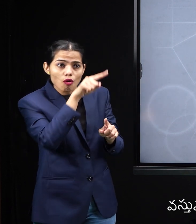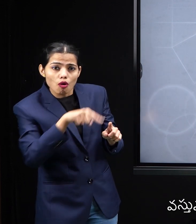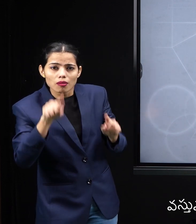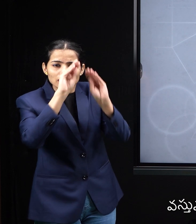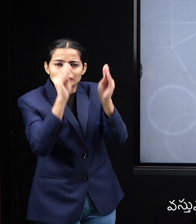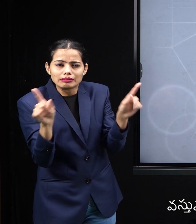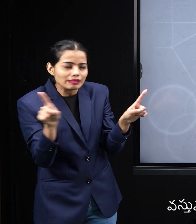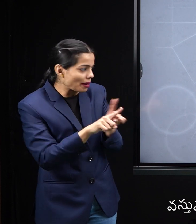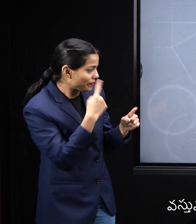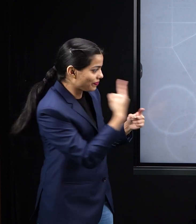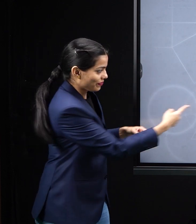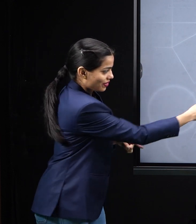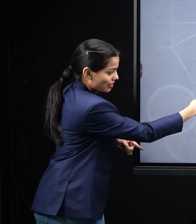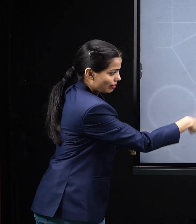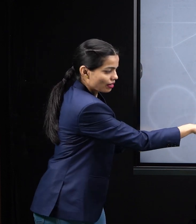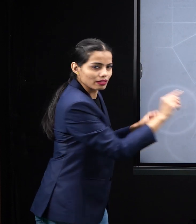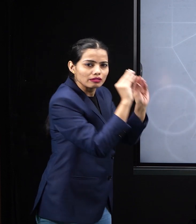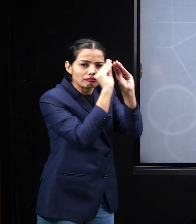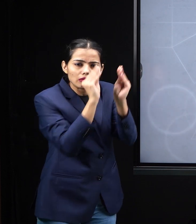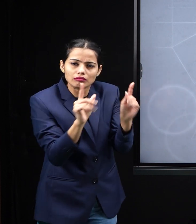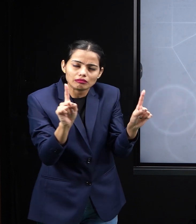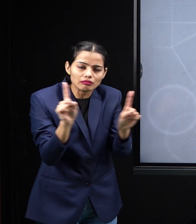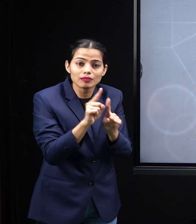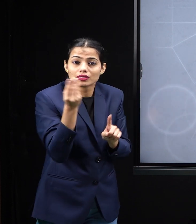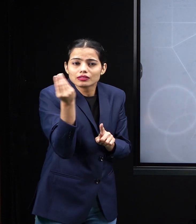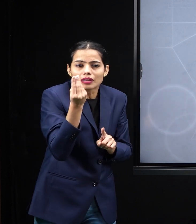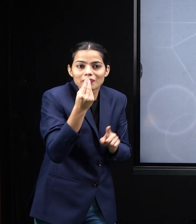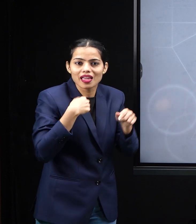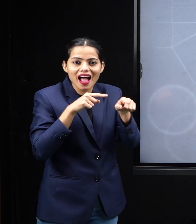ఉంటాయి. గడియారం, డార్ట్ బోర్డ్,